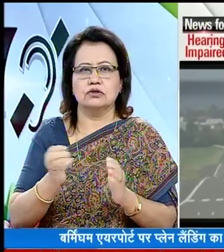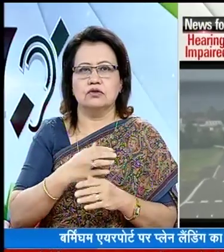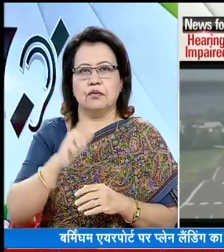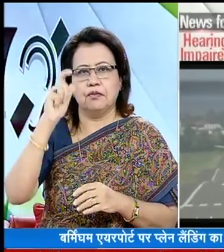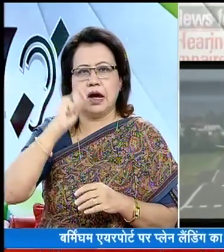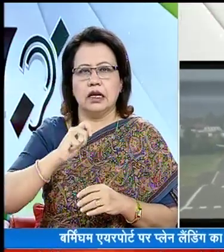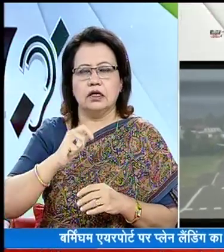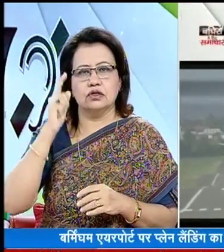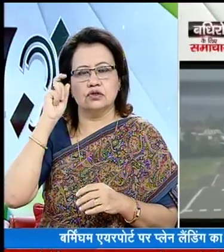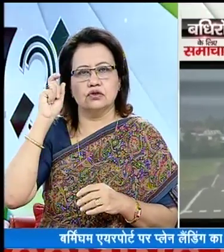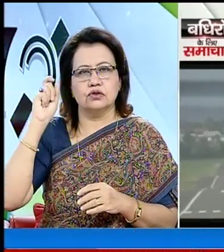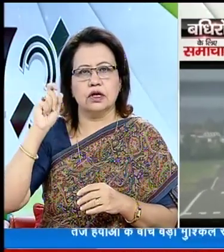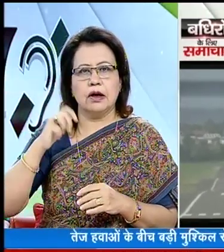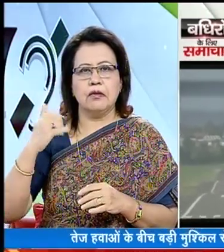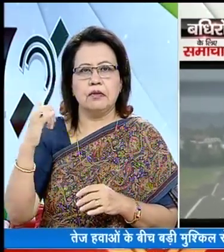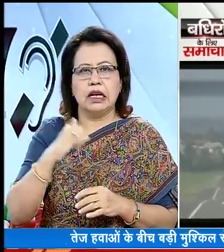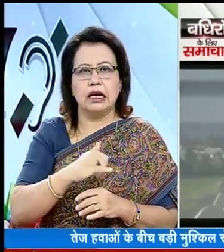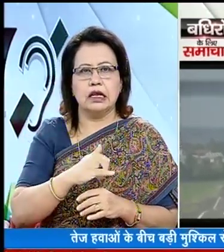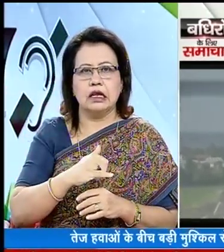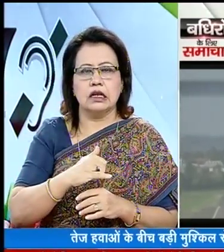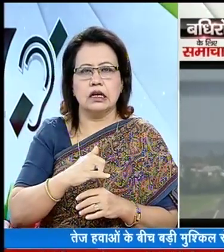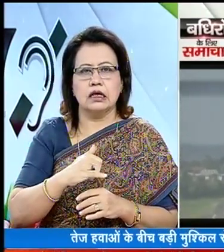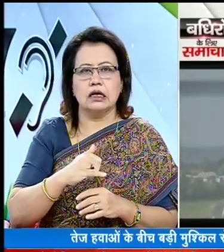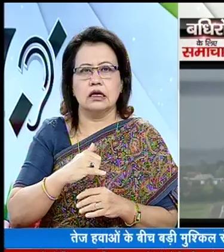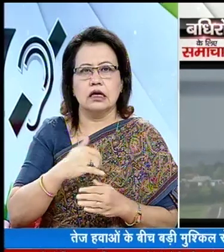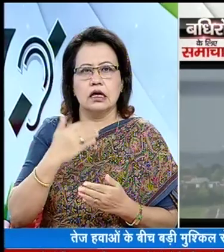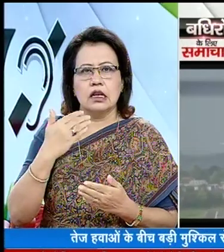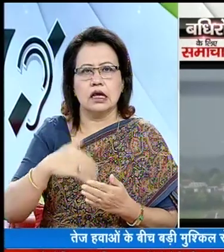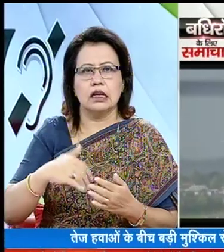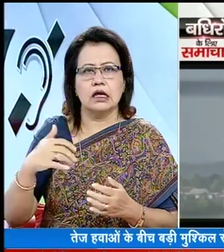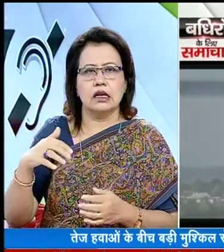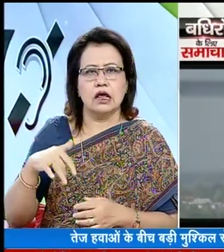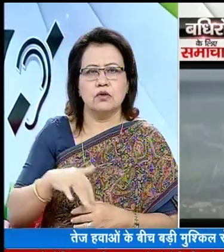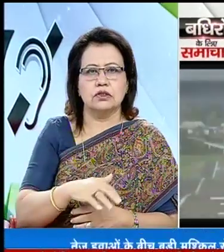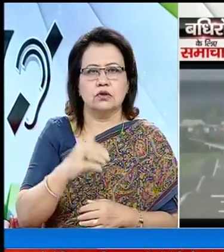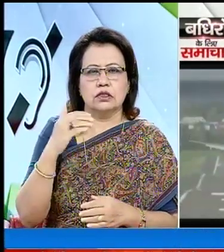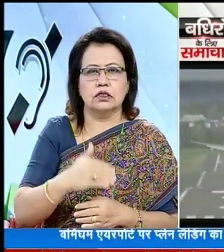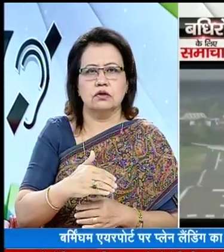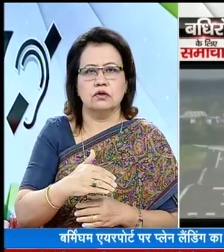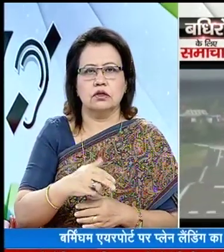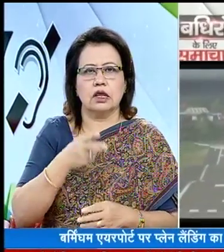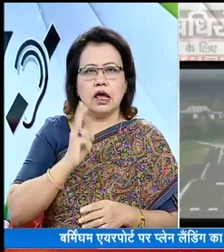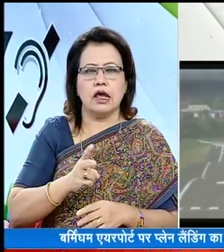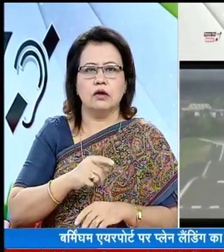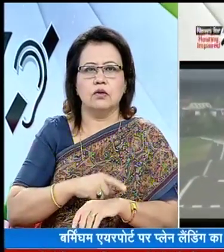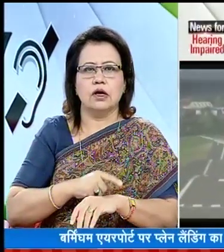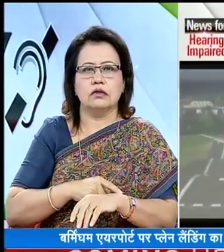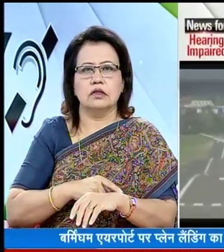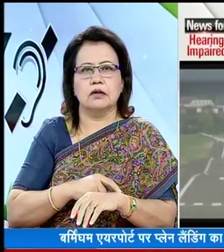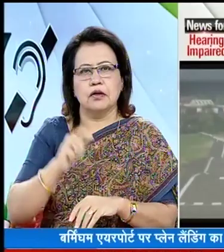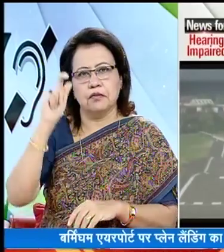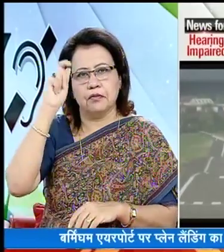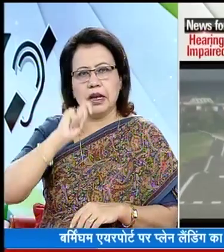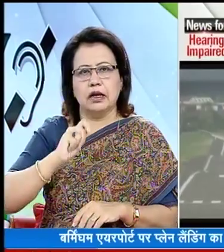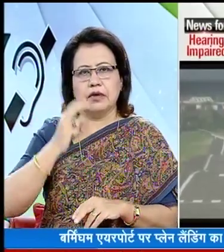पहले पायलट ने यह सोचा कि वो प्लेन की लैंडिंग पर लगे कि वो लैंडिंग कर लेगा, लेकिन रनवे से उतरते